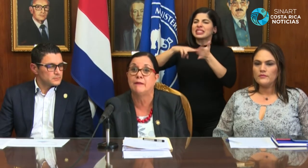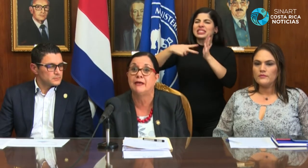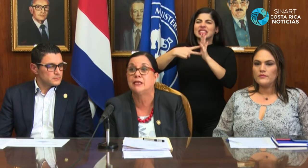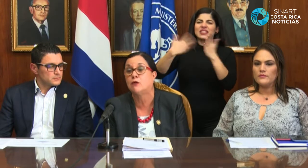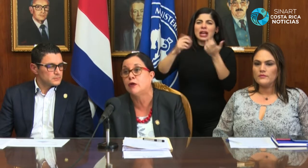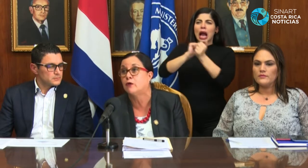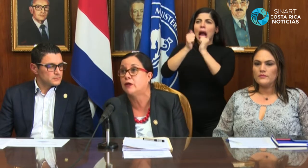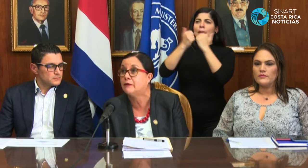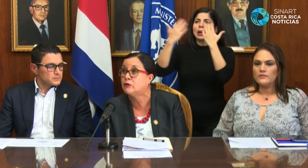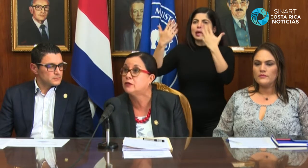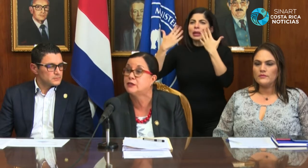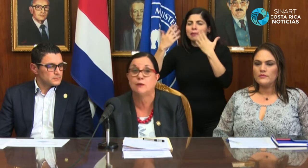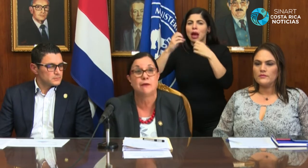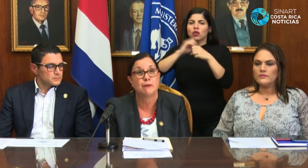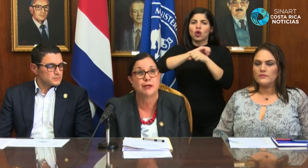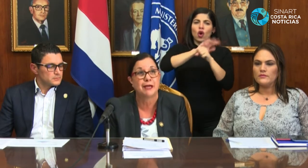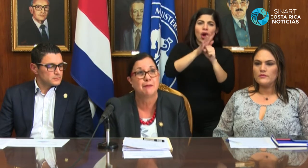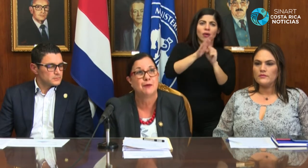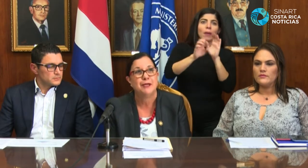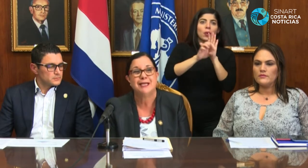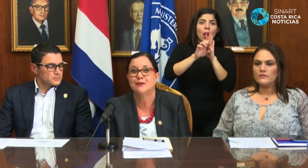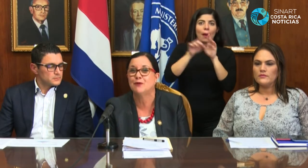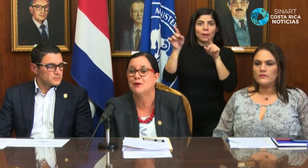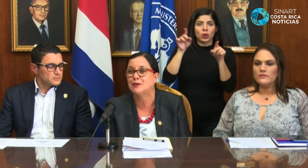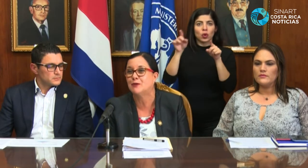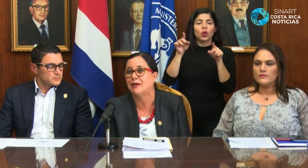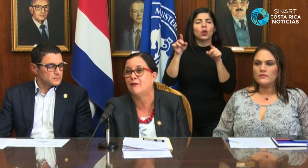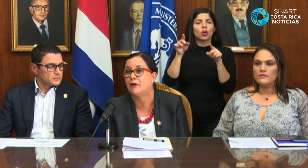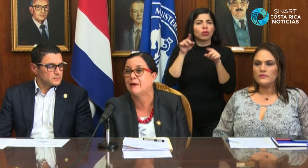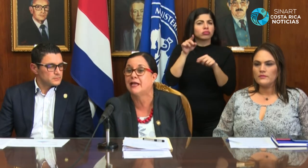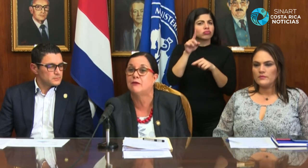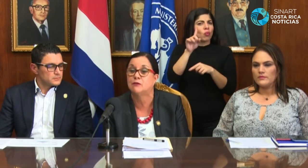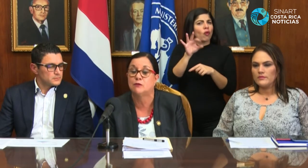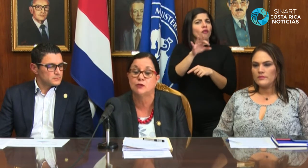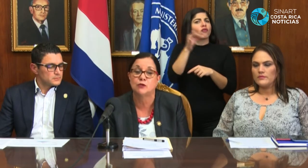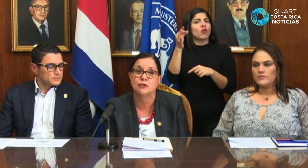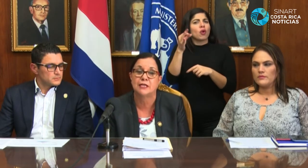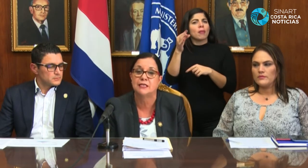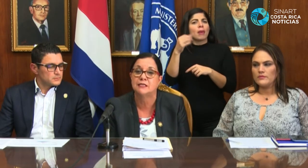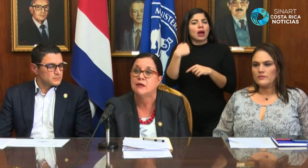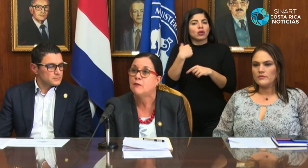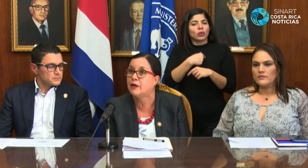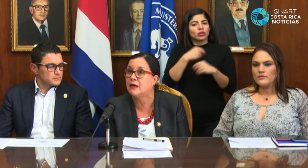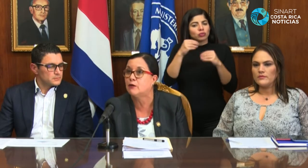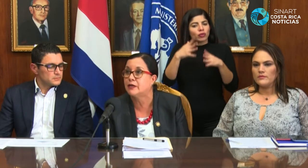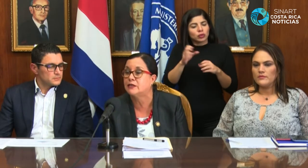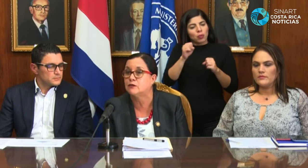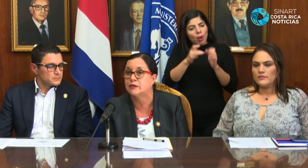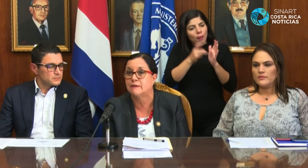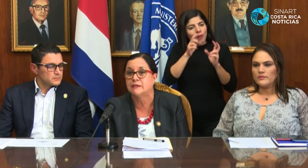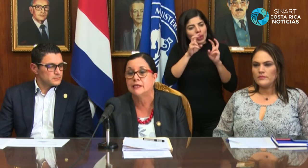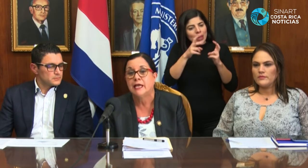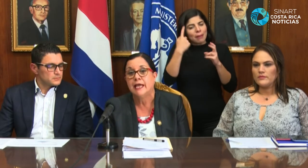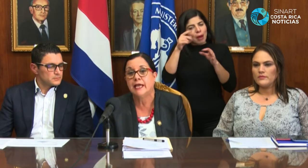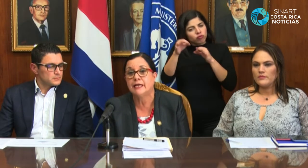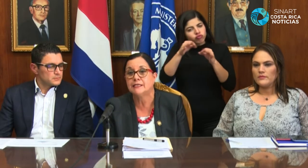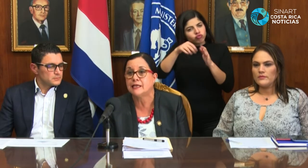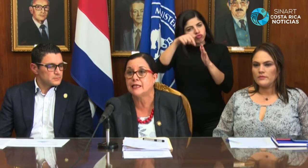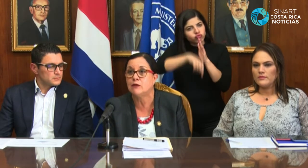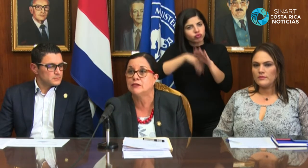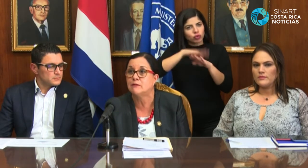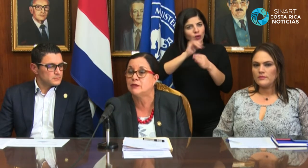cambio climático y coronavirus 19, por ejemplo. Es una forma en que nuestros docentes pueden abordar estos temas.